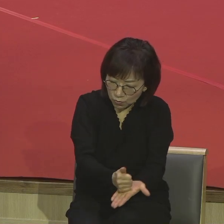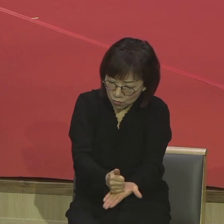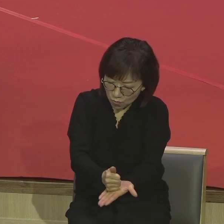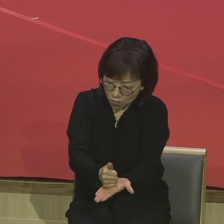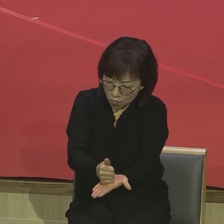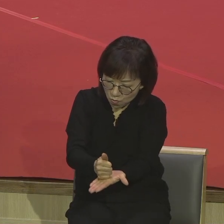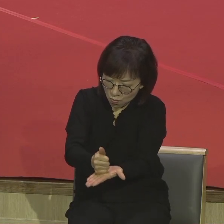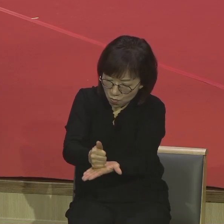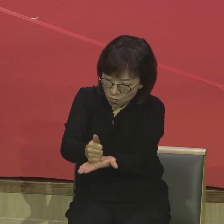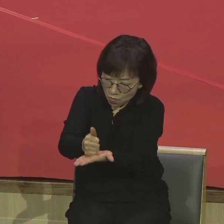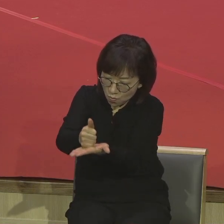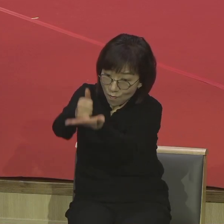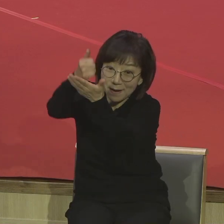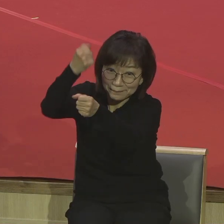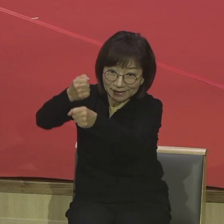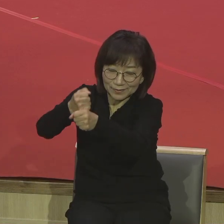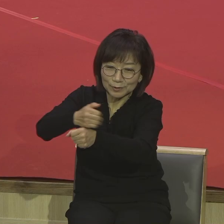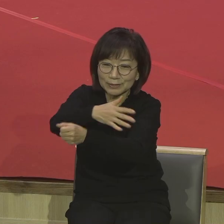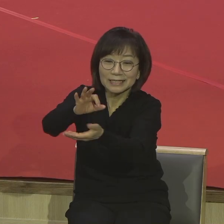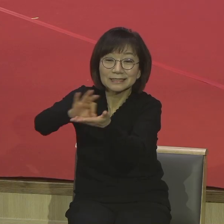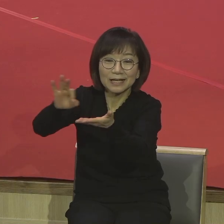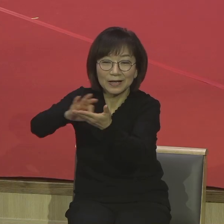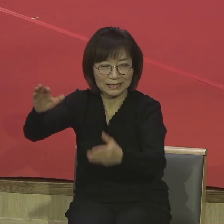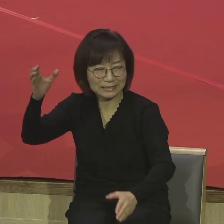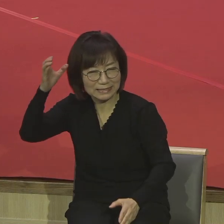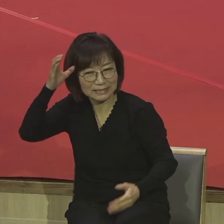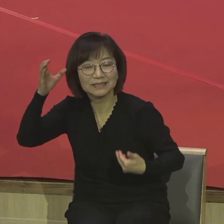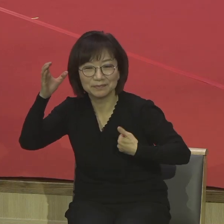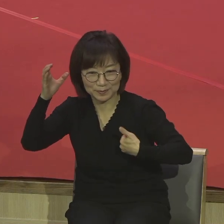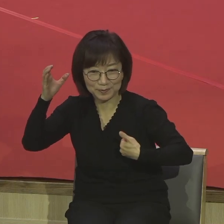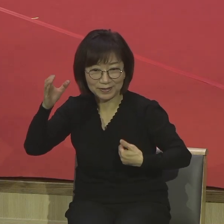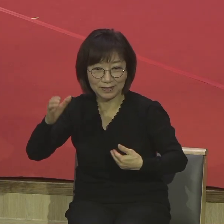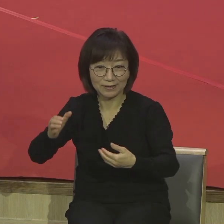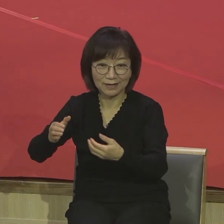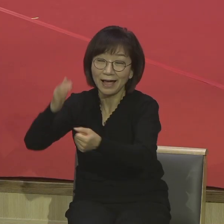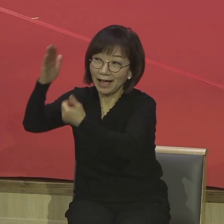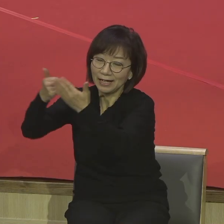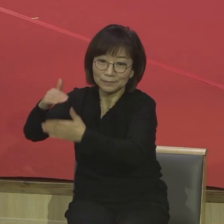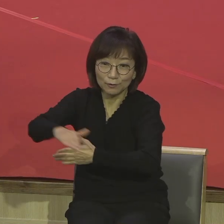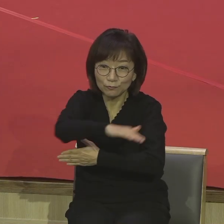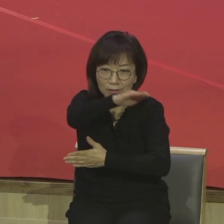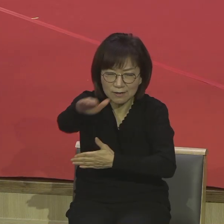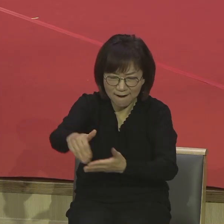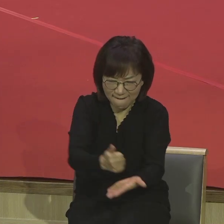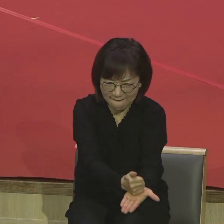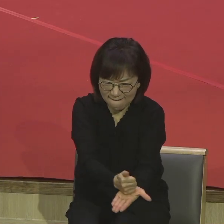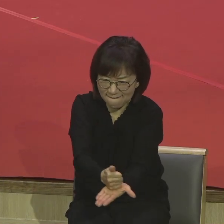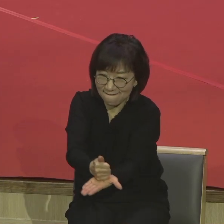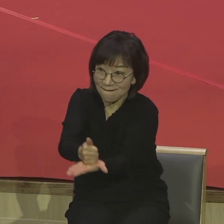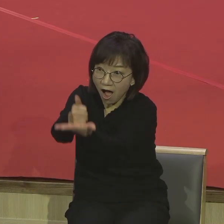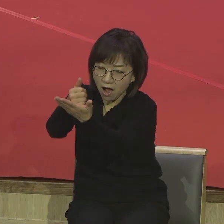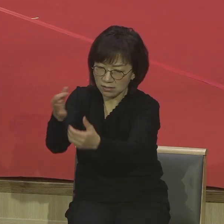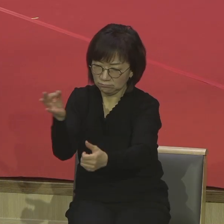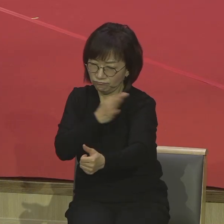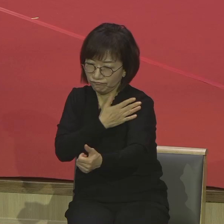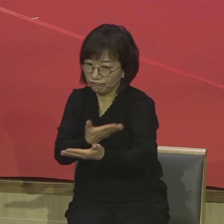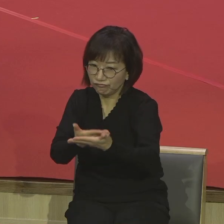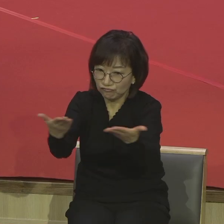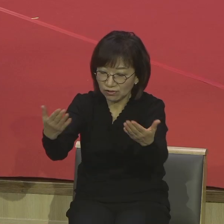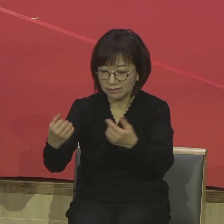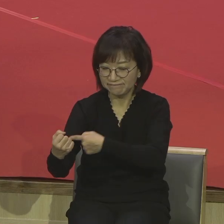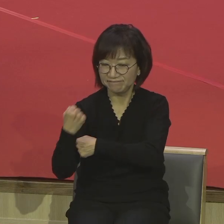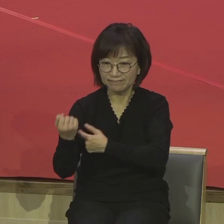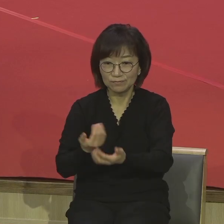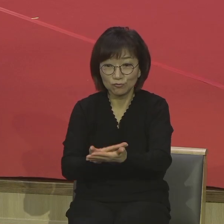사용하는지를 보아야 합니다. 하나님이 높이시고 하나님께서 부하게 하시고 하나님께서 강건하게